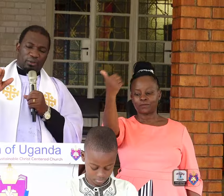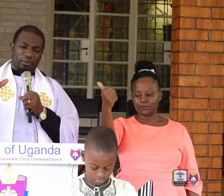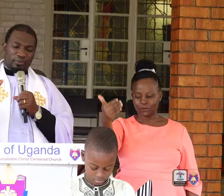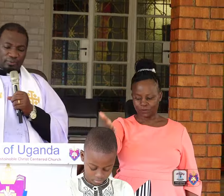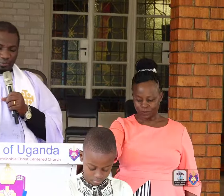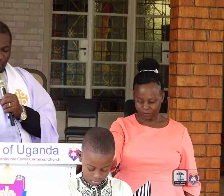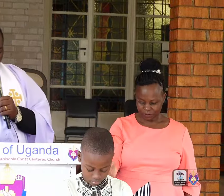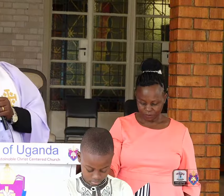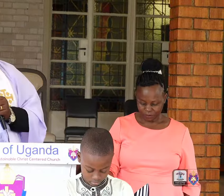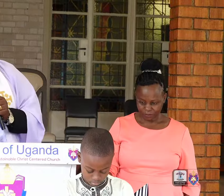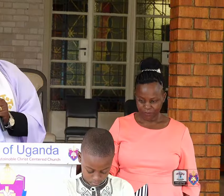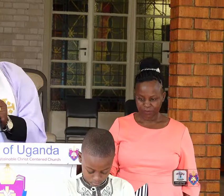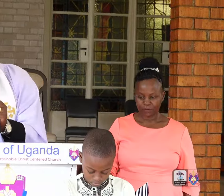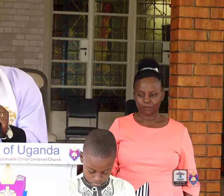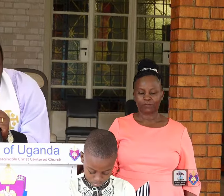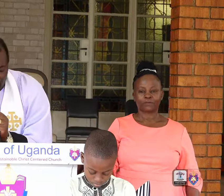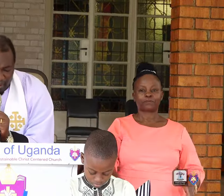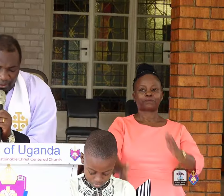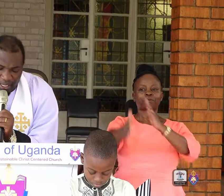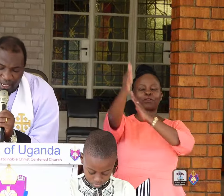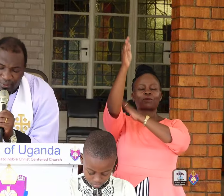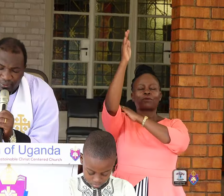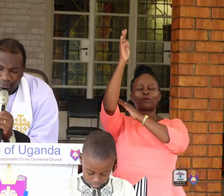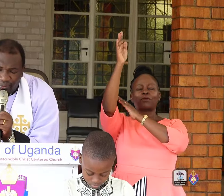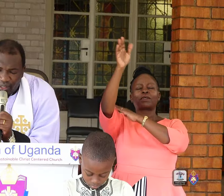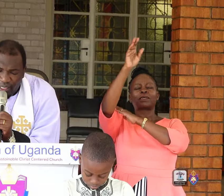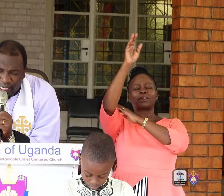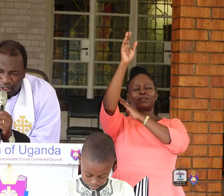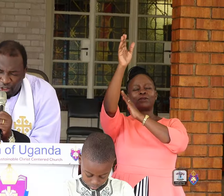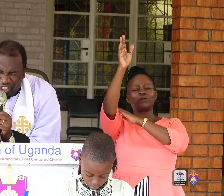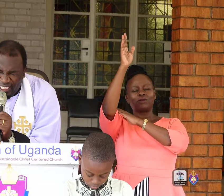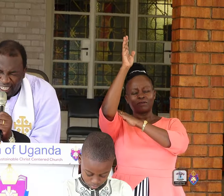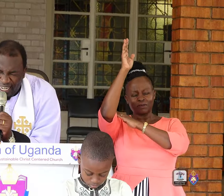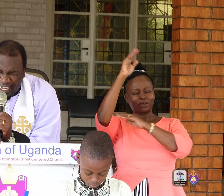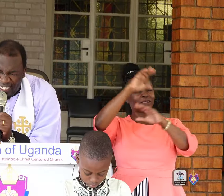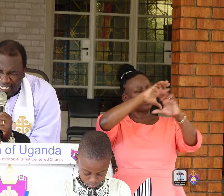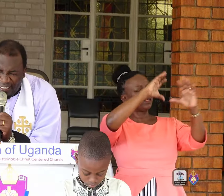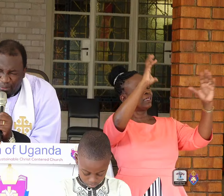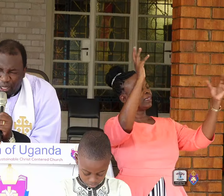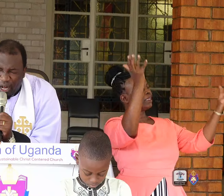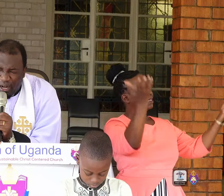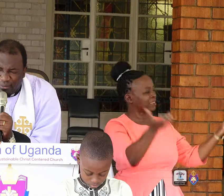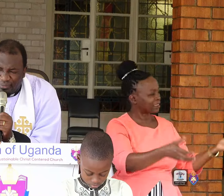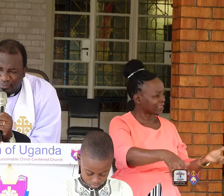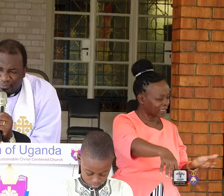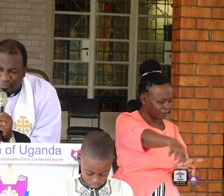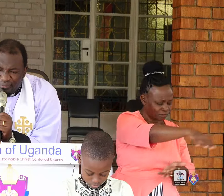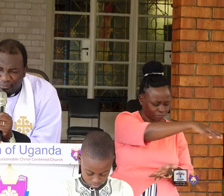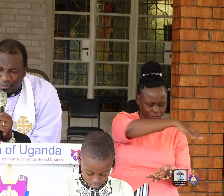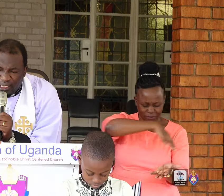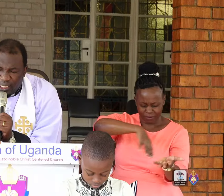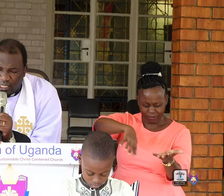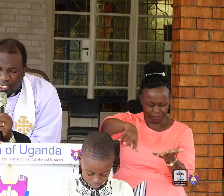abato. Katonda waba Katonda, ensinga etabuka